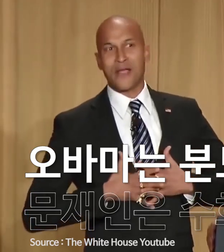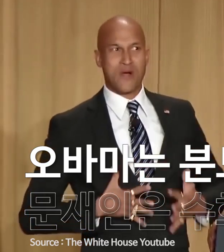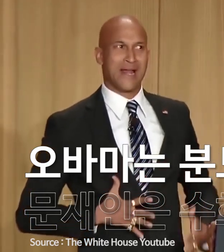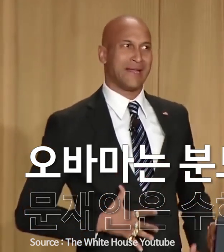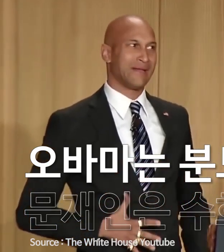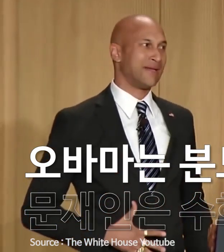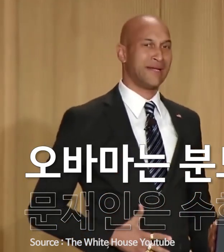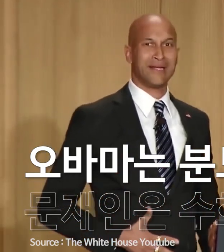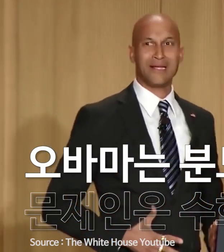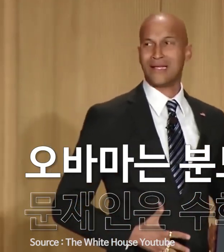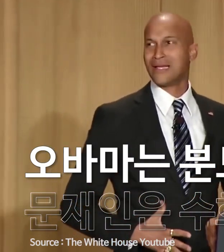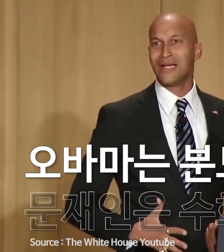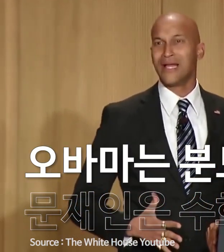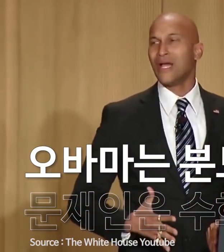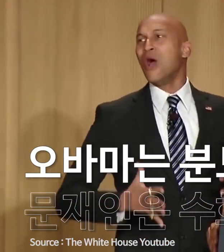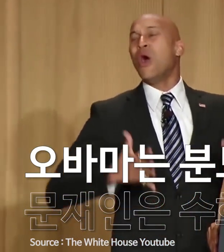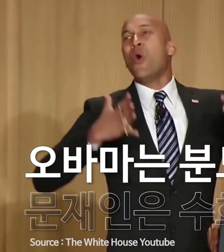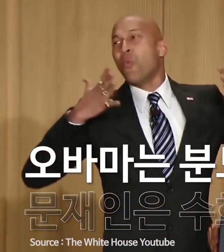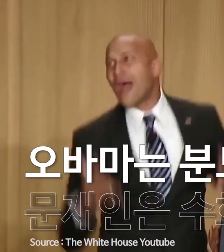I mean, really?